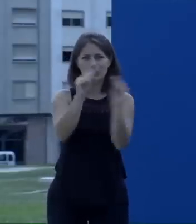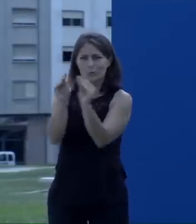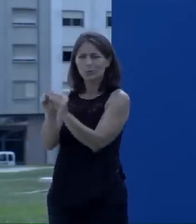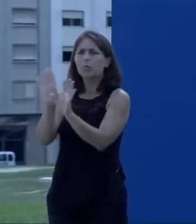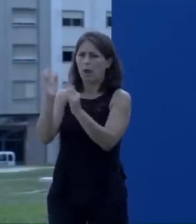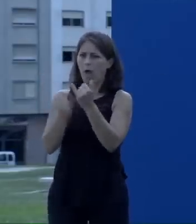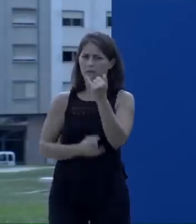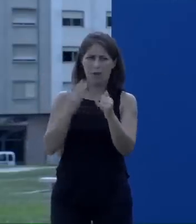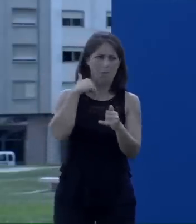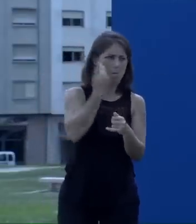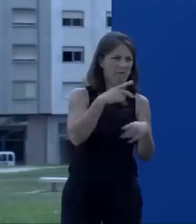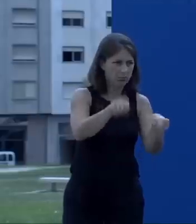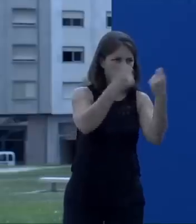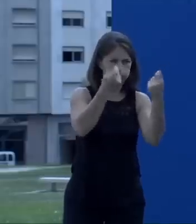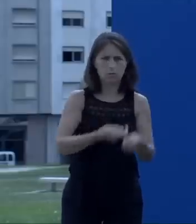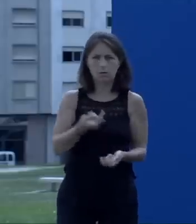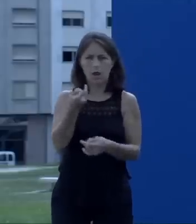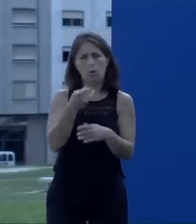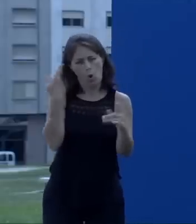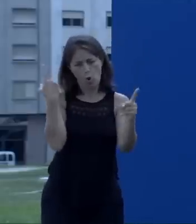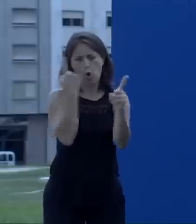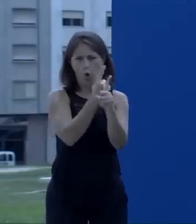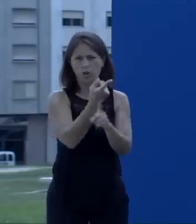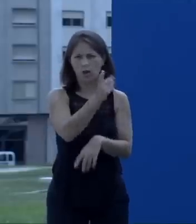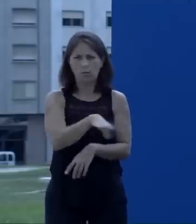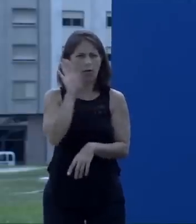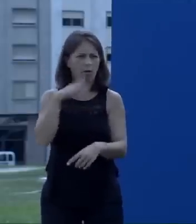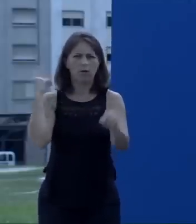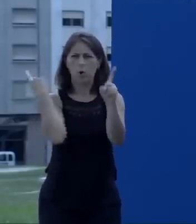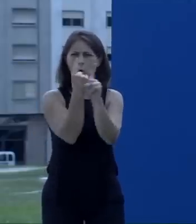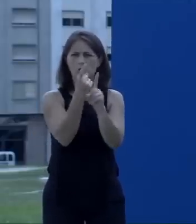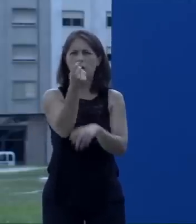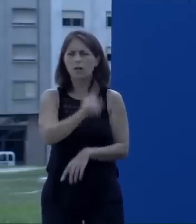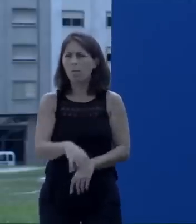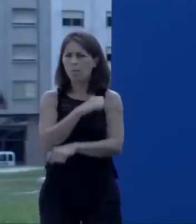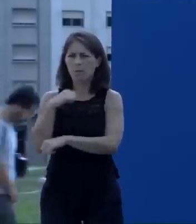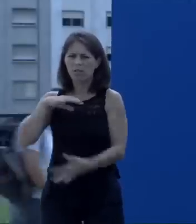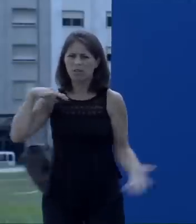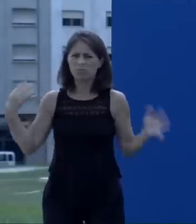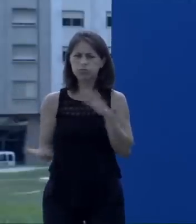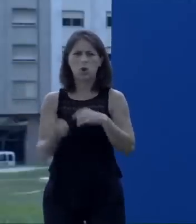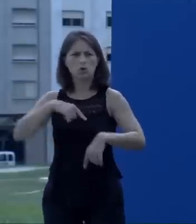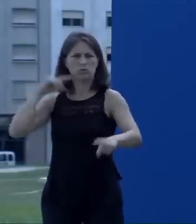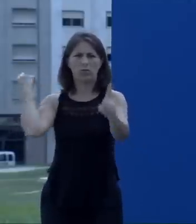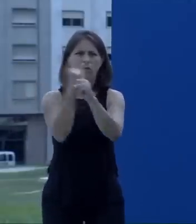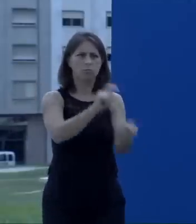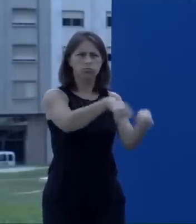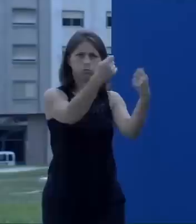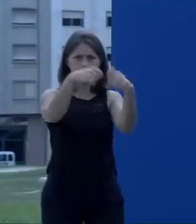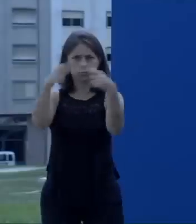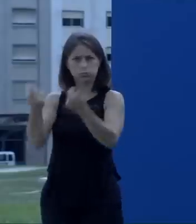ca mafia, rupturistas ca corrupción, rupturistas co desinterés, rupturistas ca privatización, rupturistas co